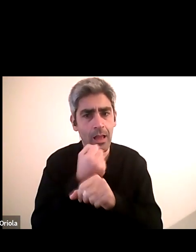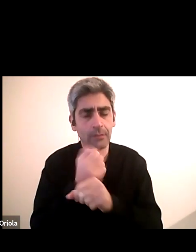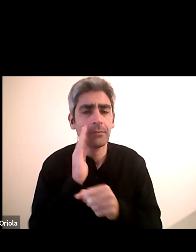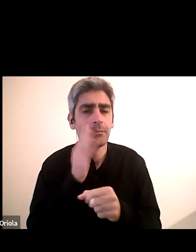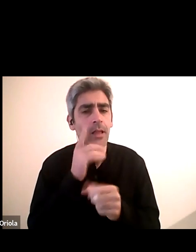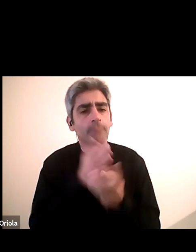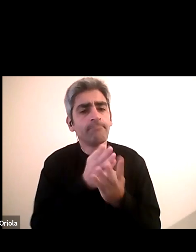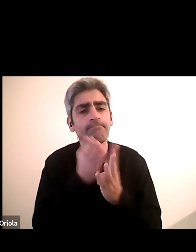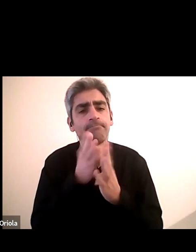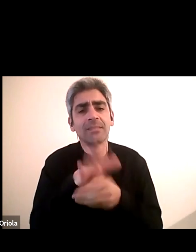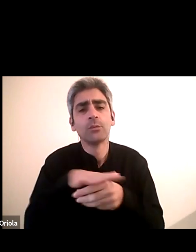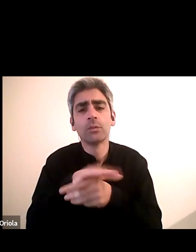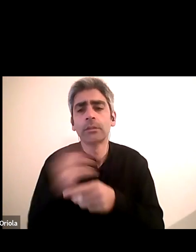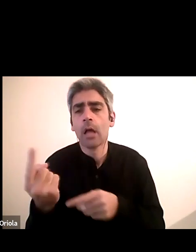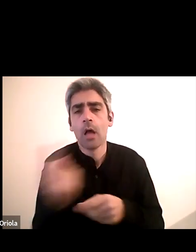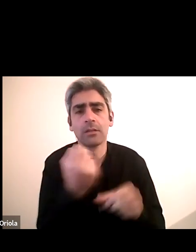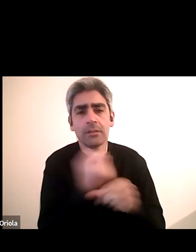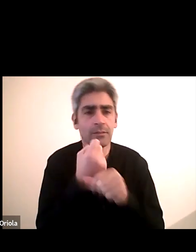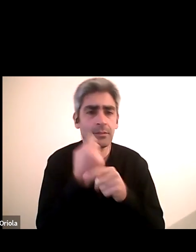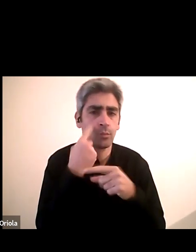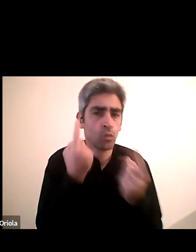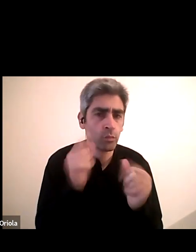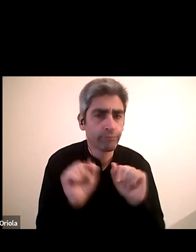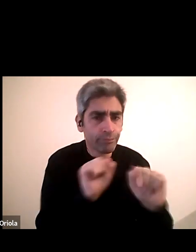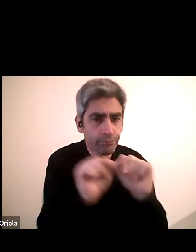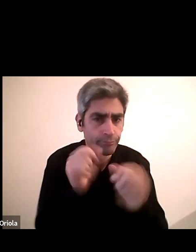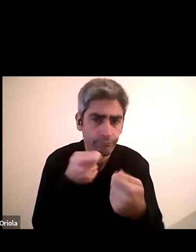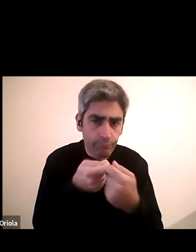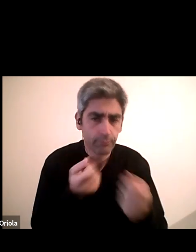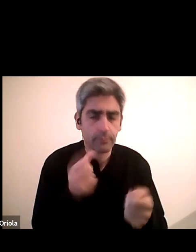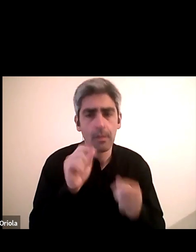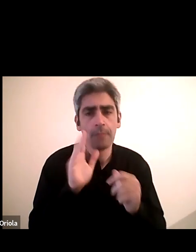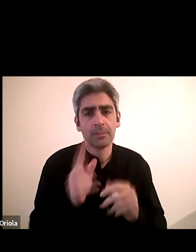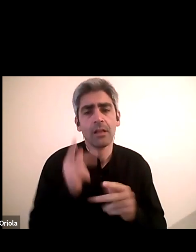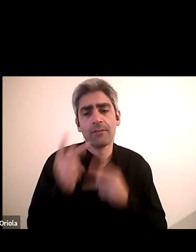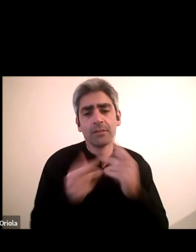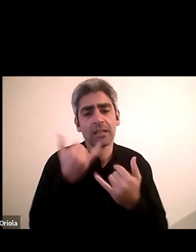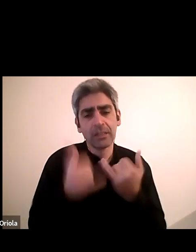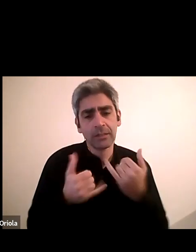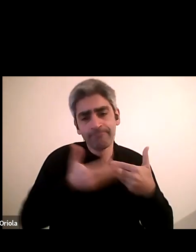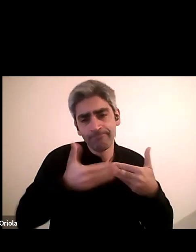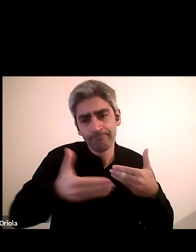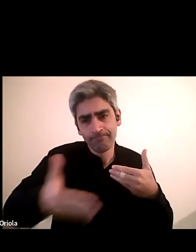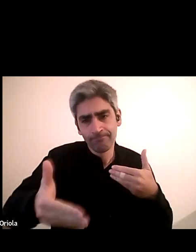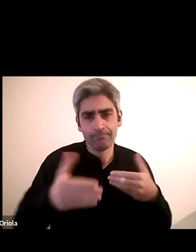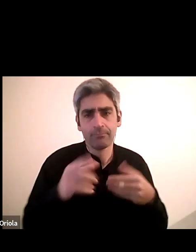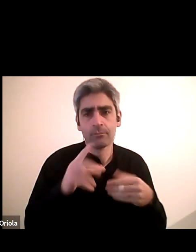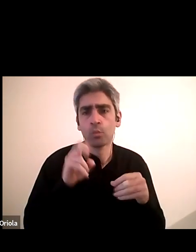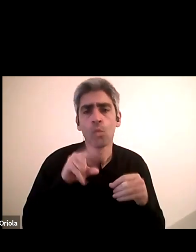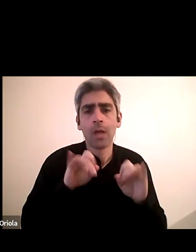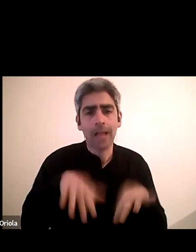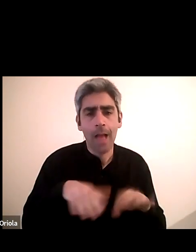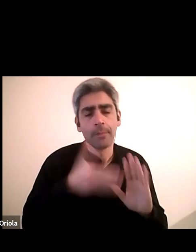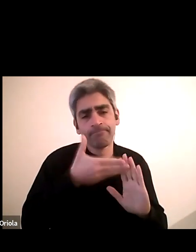idiosincrasias de cada serviço público. É necessário fazer uma avaliação de riscos sistemática. A avaliação de riscos nunca acaba.